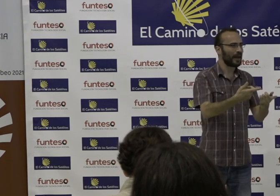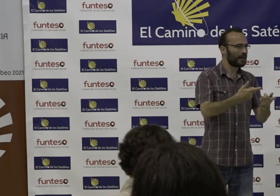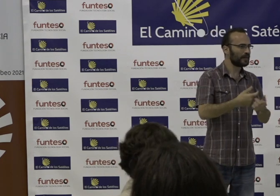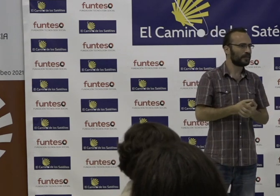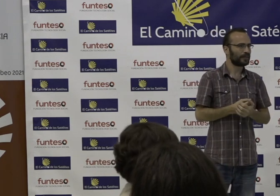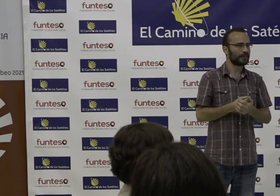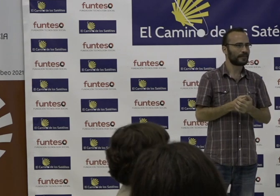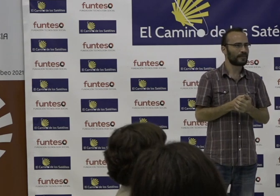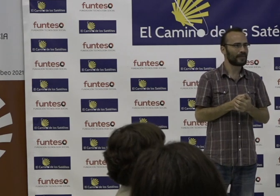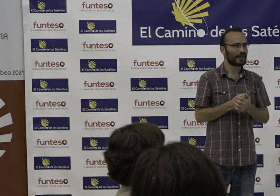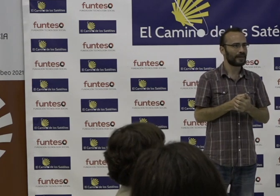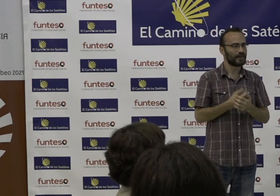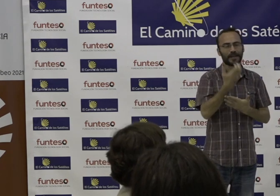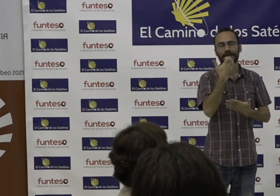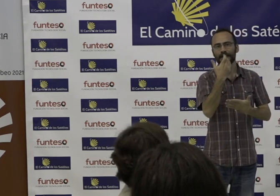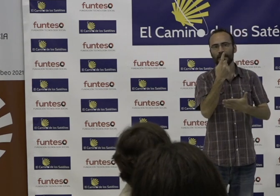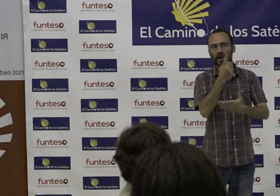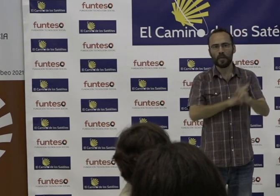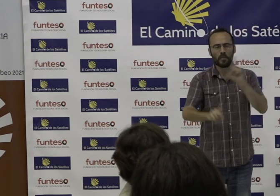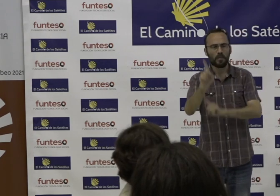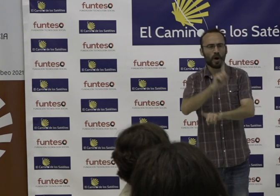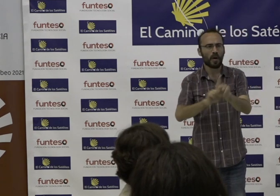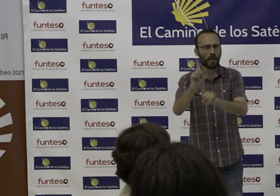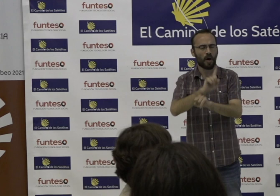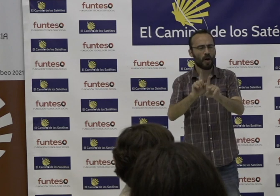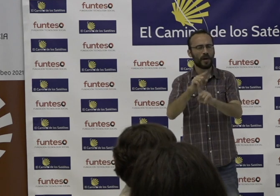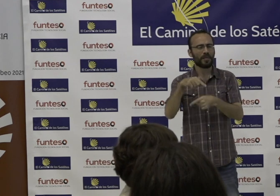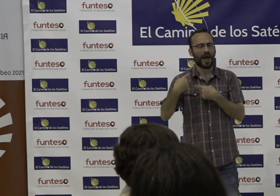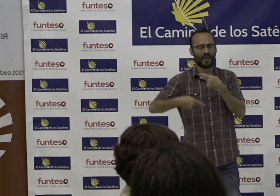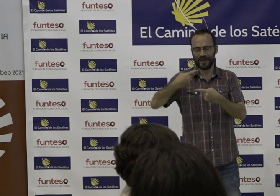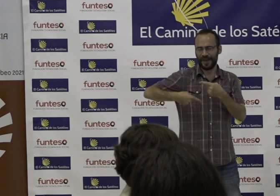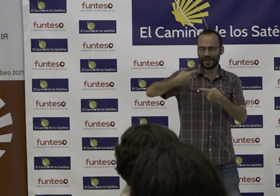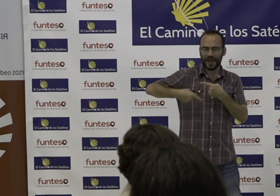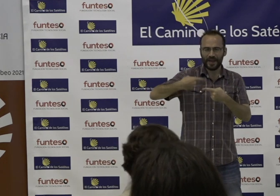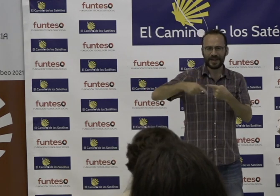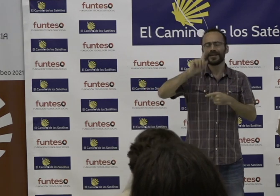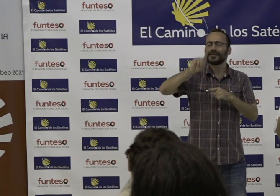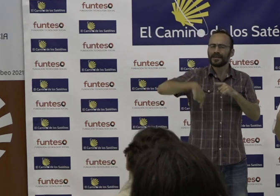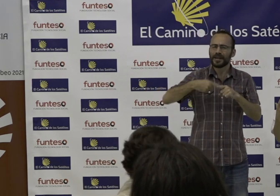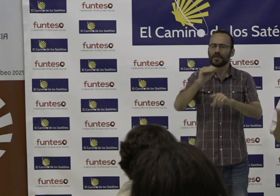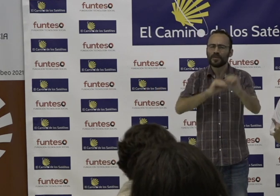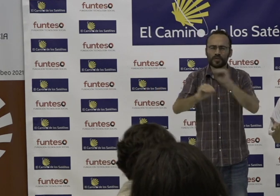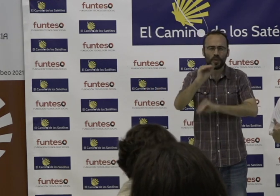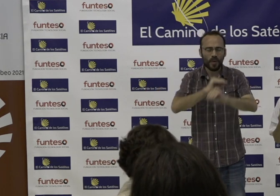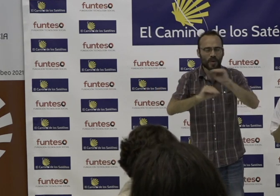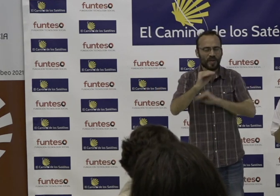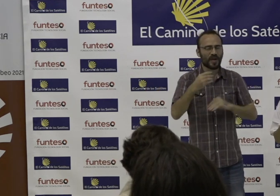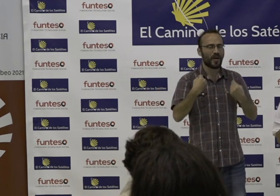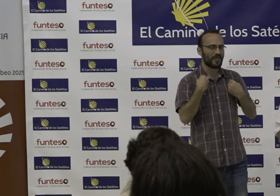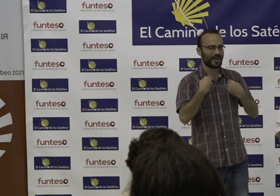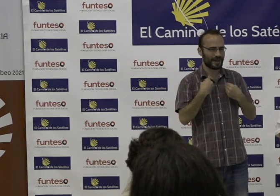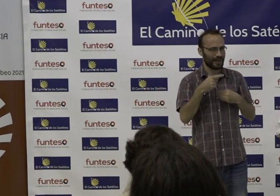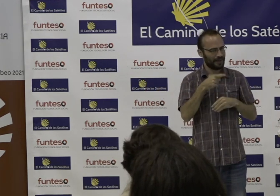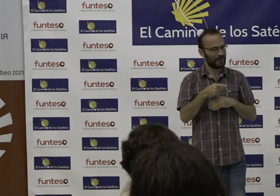que la gente resuelva problemas cotidianos, normales, pequeños, ¿no? Dando soluciones